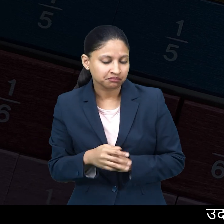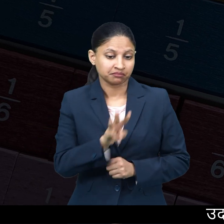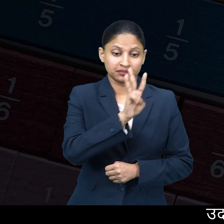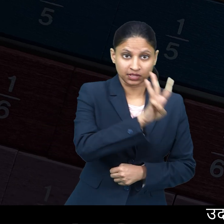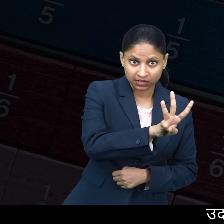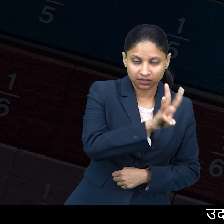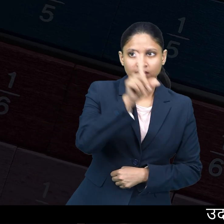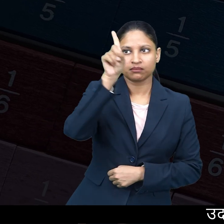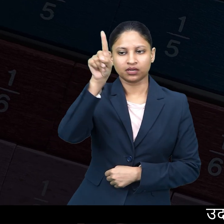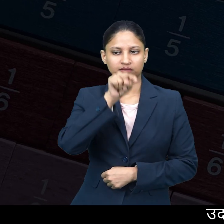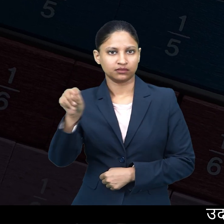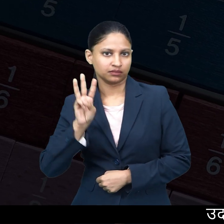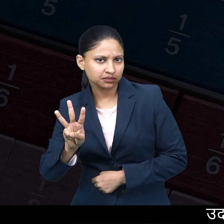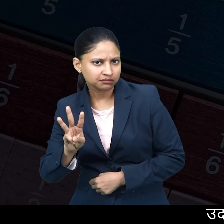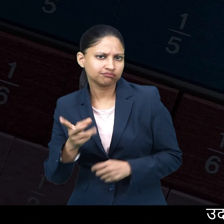1 छेद 3।